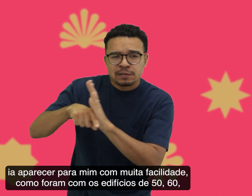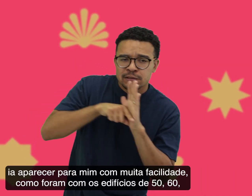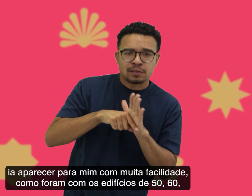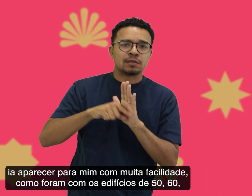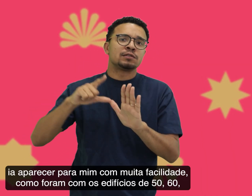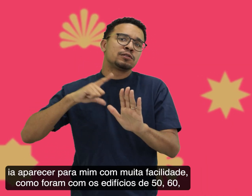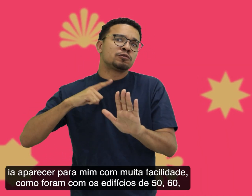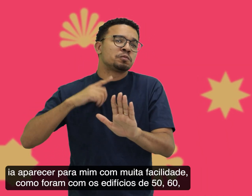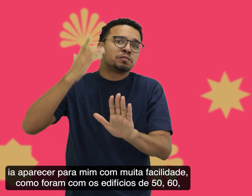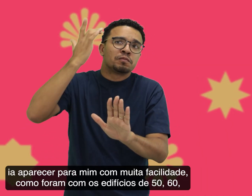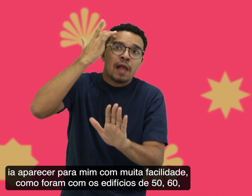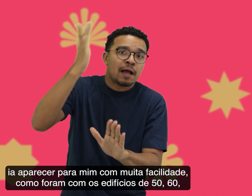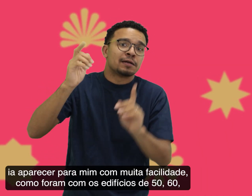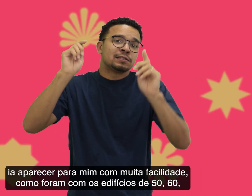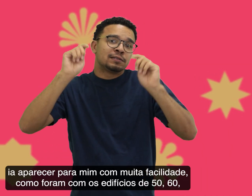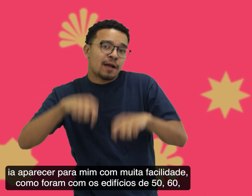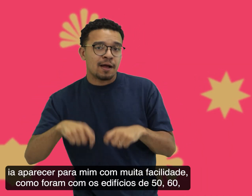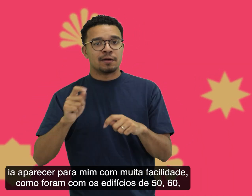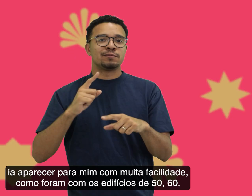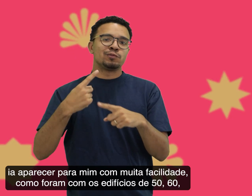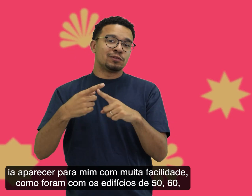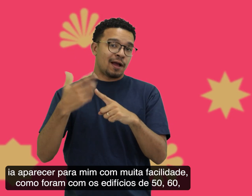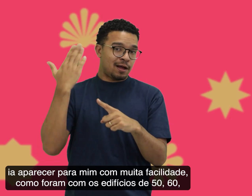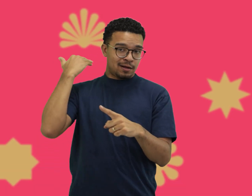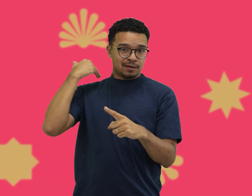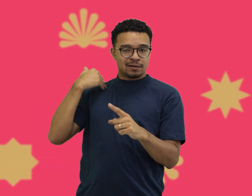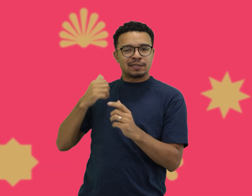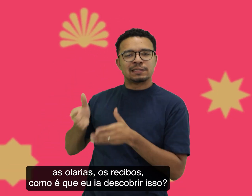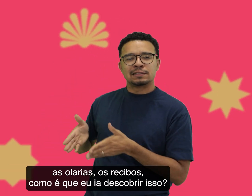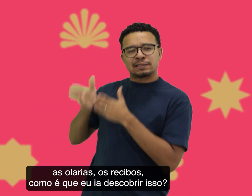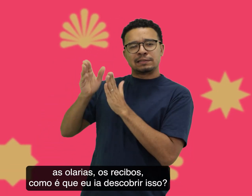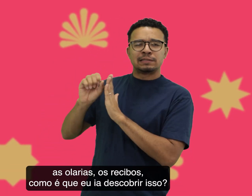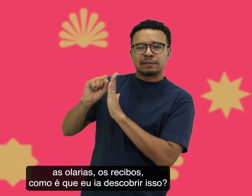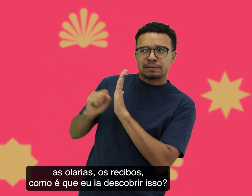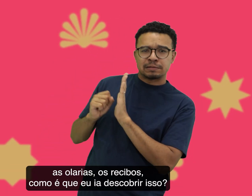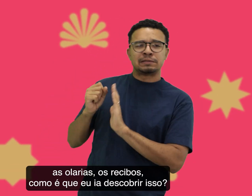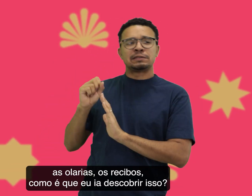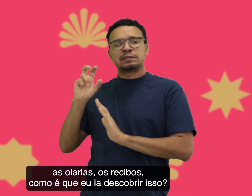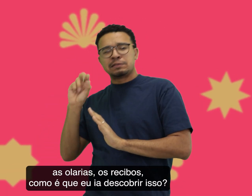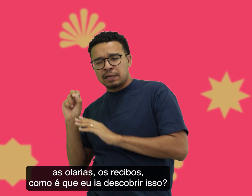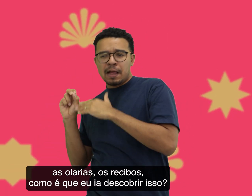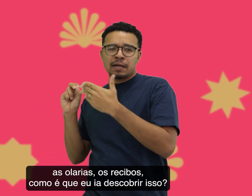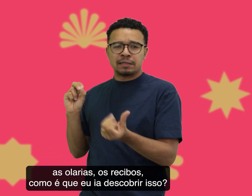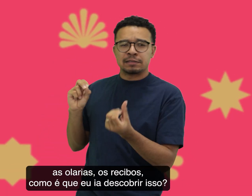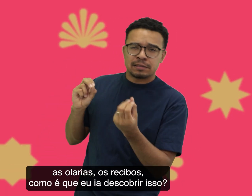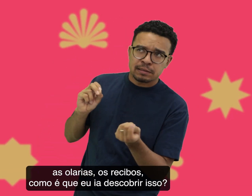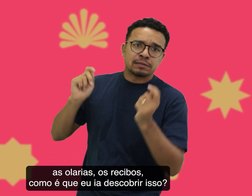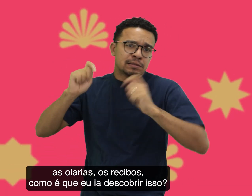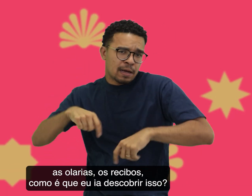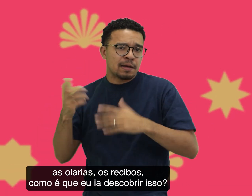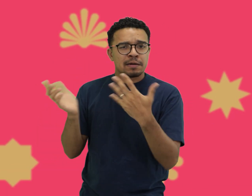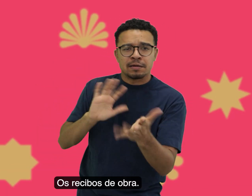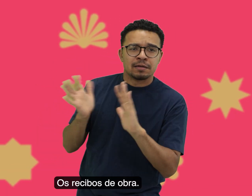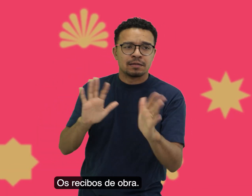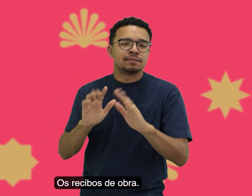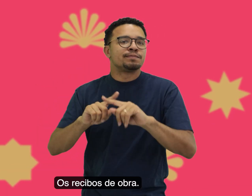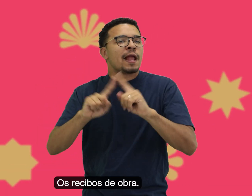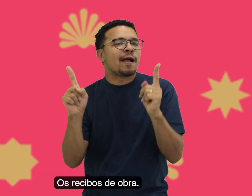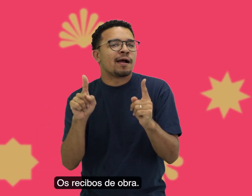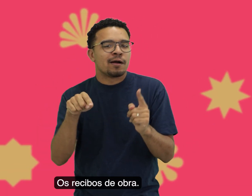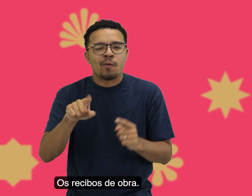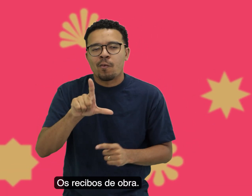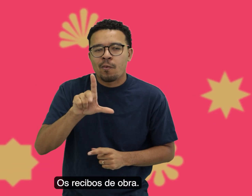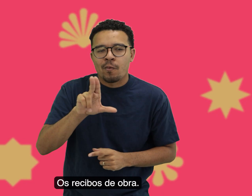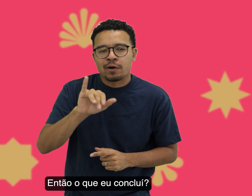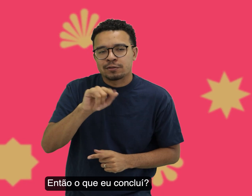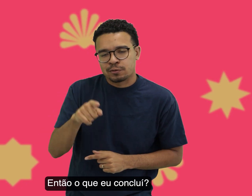ia aparecer para mim com muita facilidade como foram os edifícios de 50 e 60, né? As olarias, os recibos. Como é que eu ia descobrir isso?